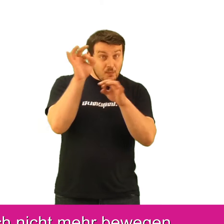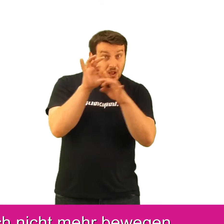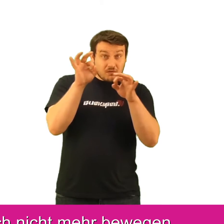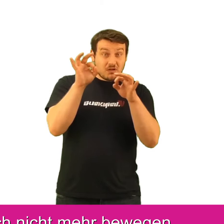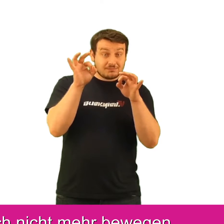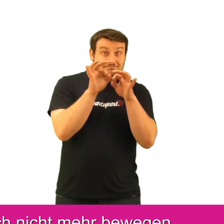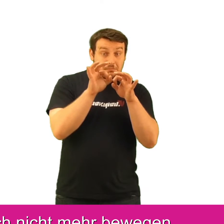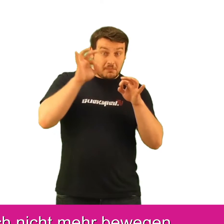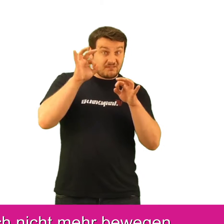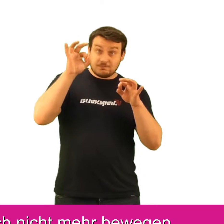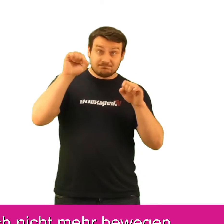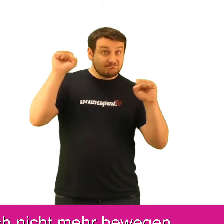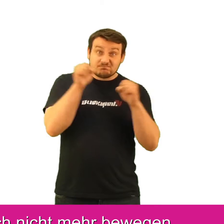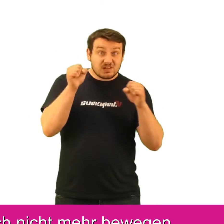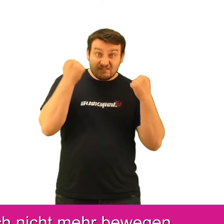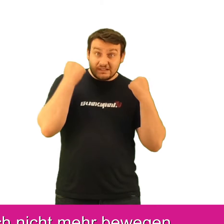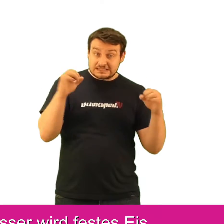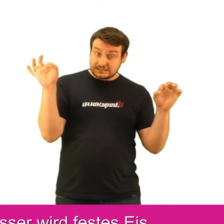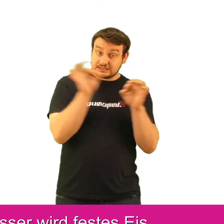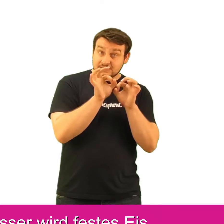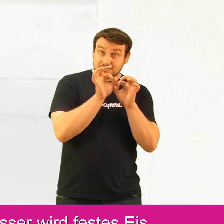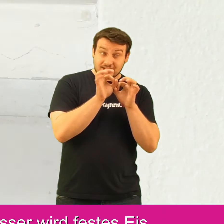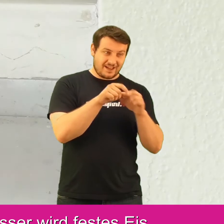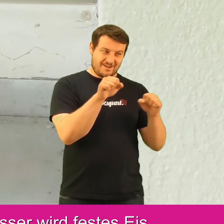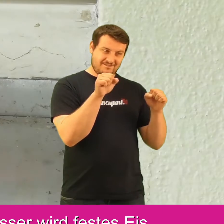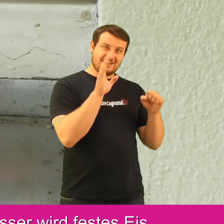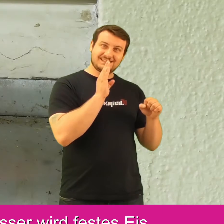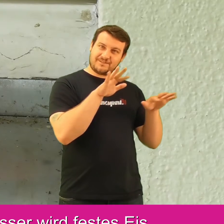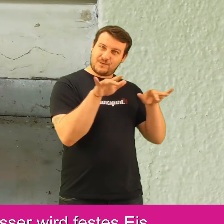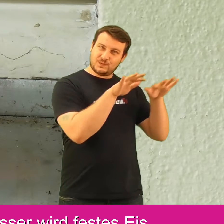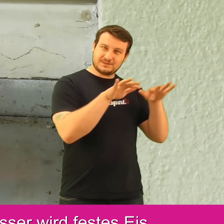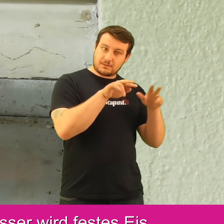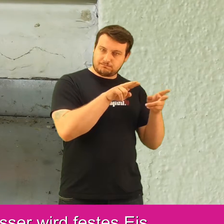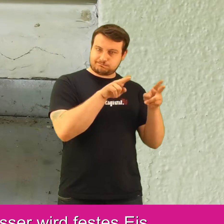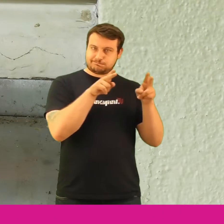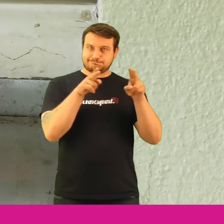Die Moleküle können sich nicht mehr bewegen. Aus dem flüssigen Wasser wird festes Eis.